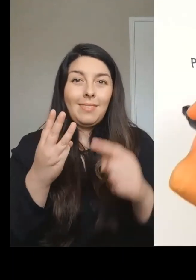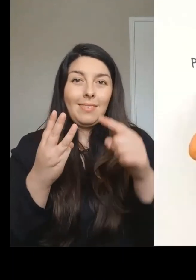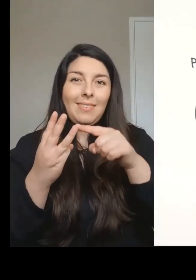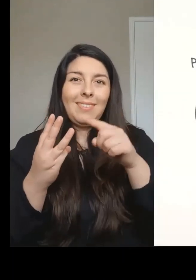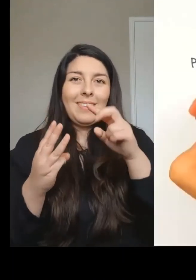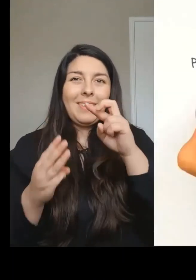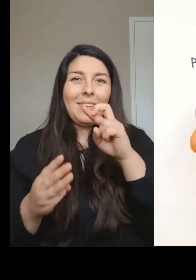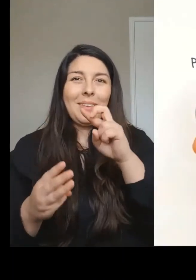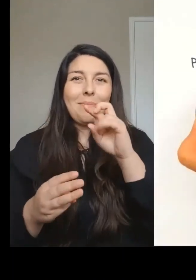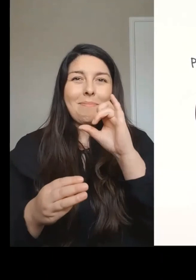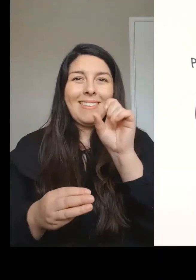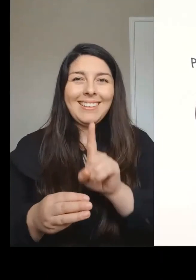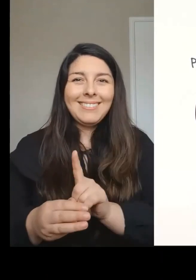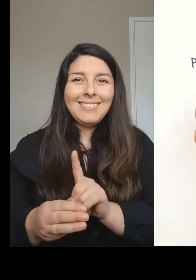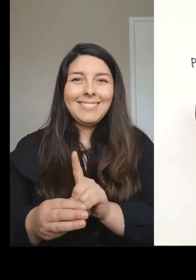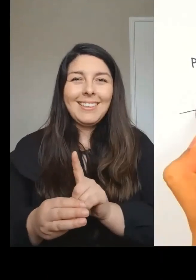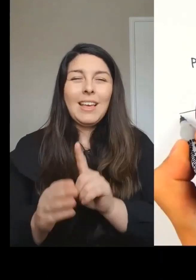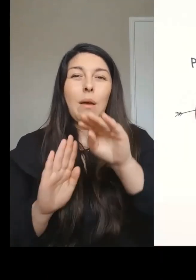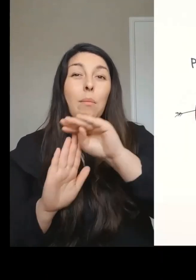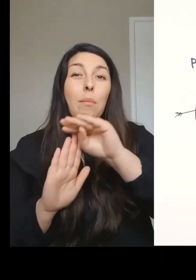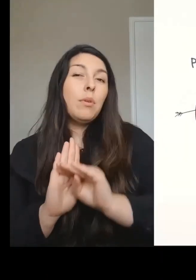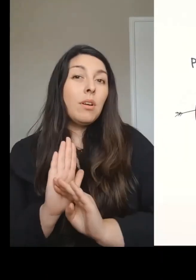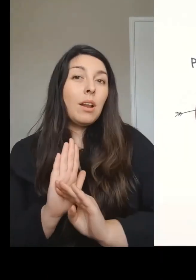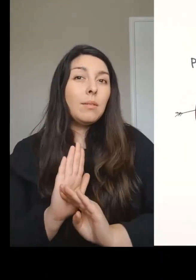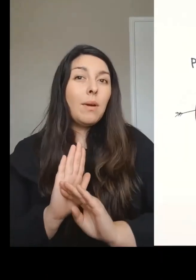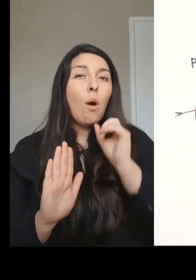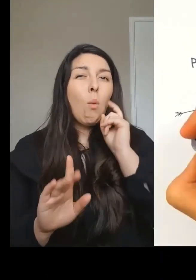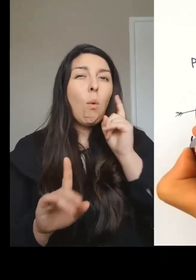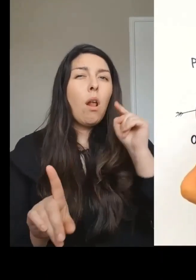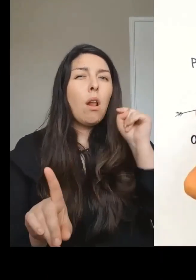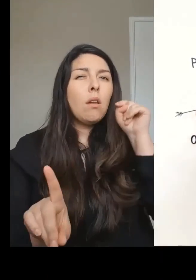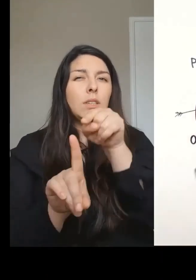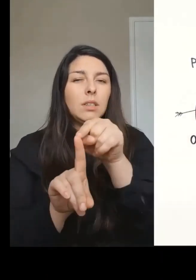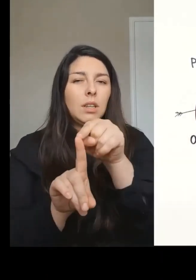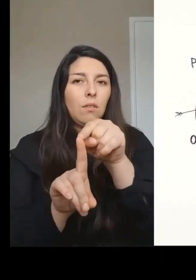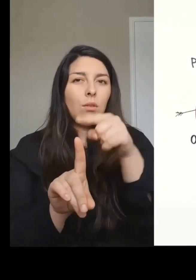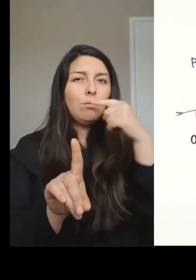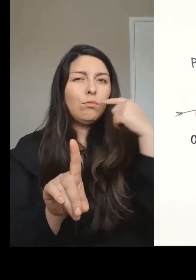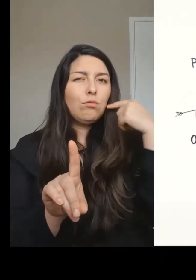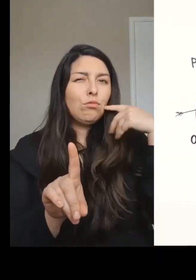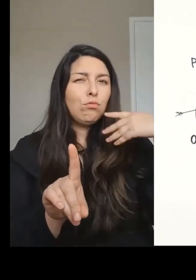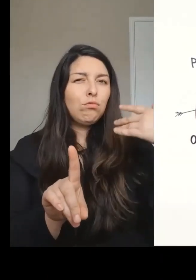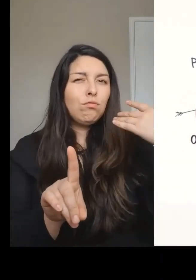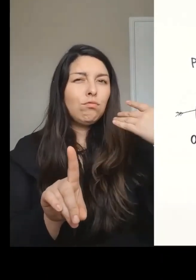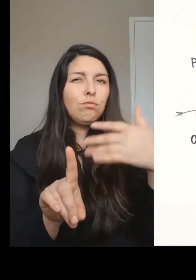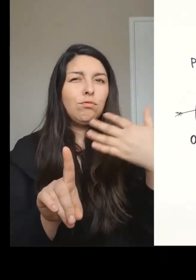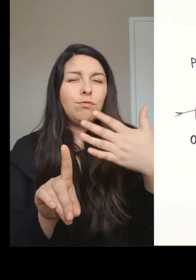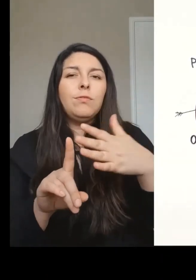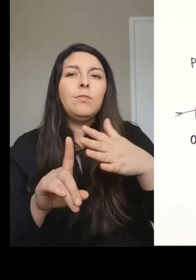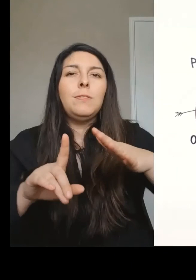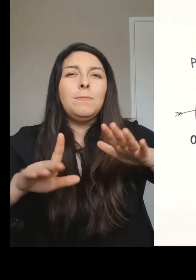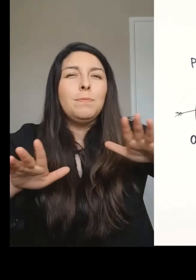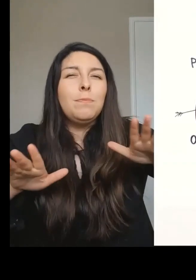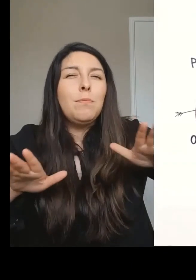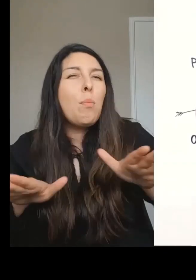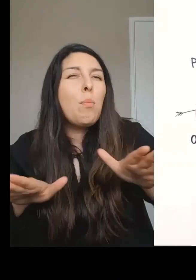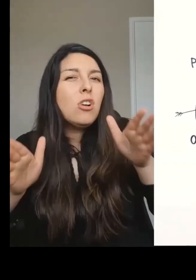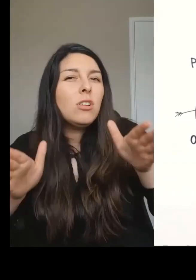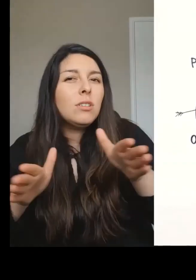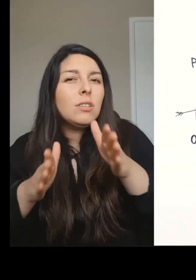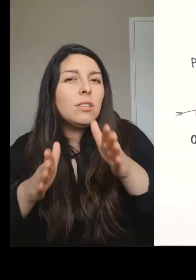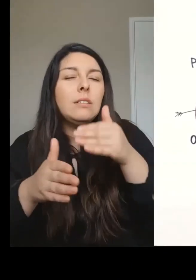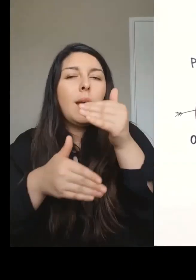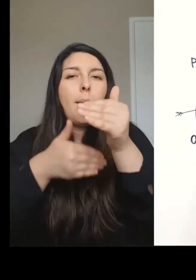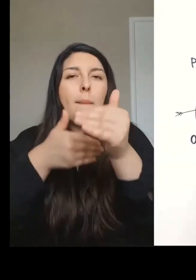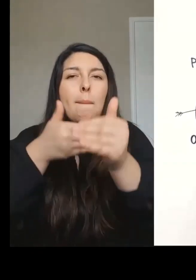PASE Somos un programa que tiene como objetivo principal promover y potenciar el proceso de inclusión,